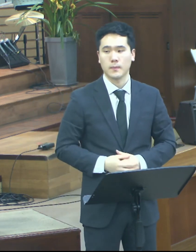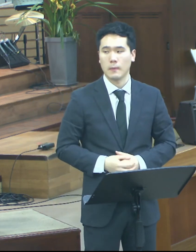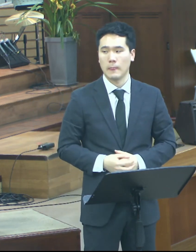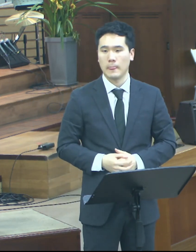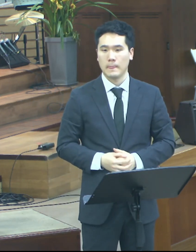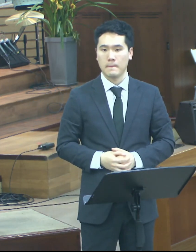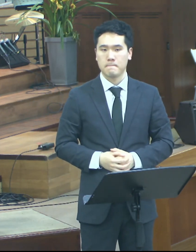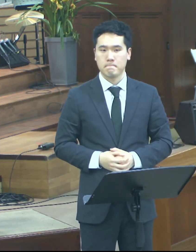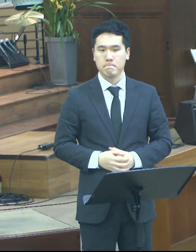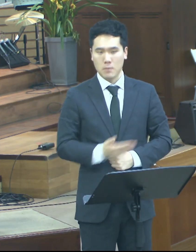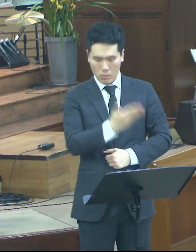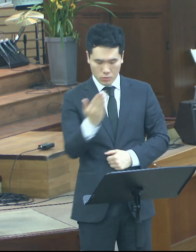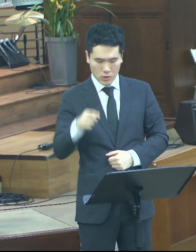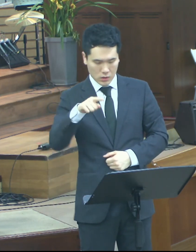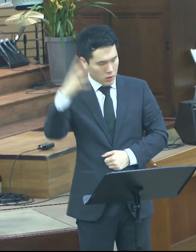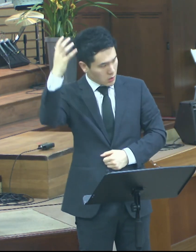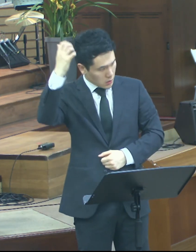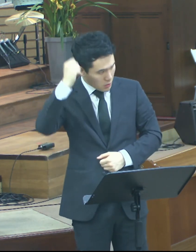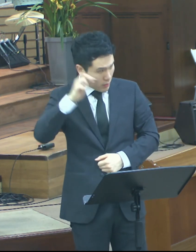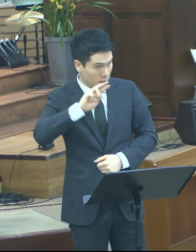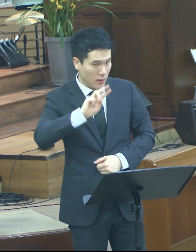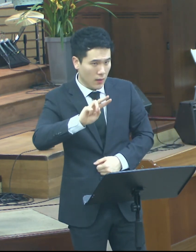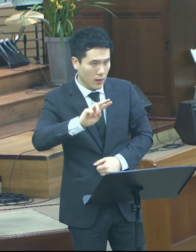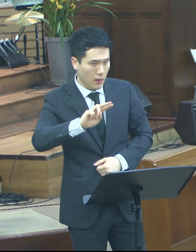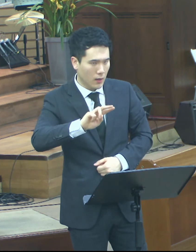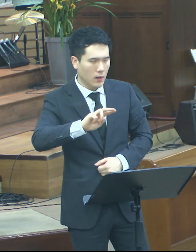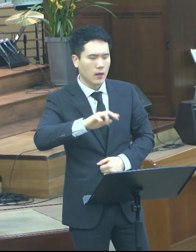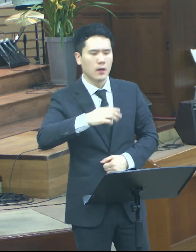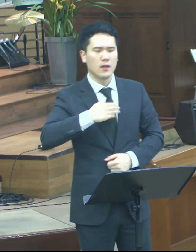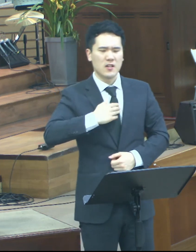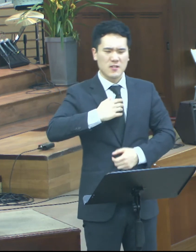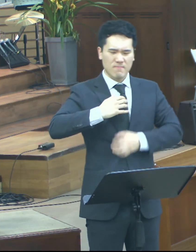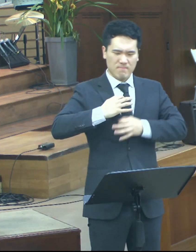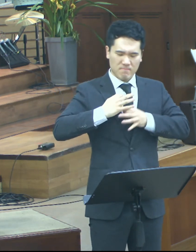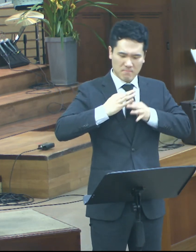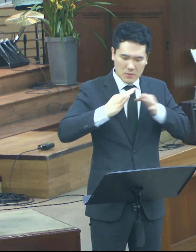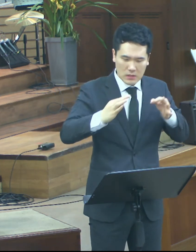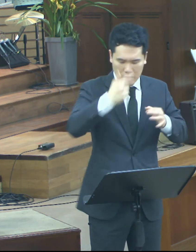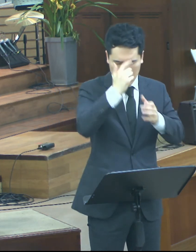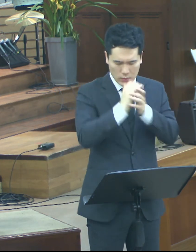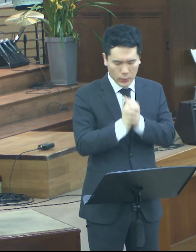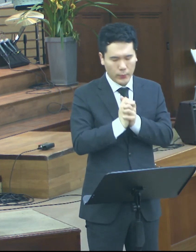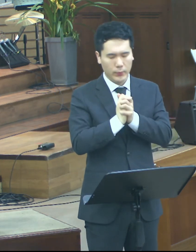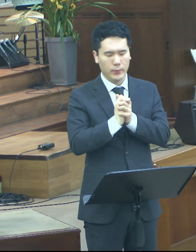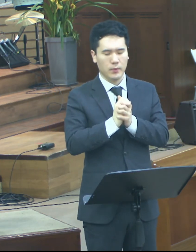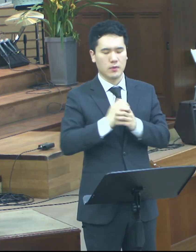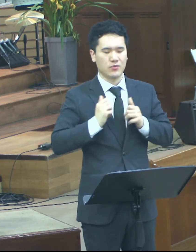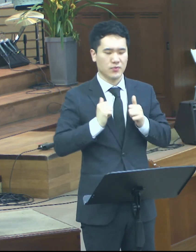그런 기억이 있어야 기도를 좀 대차게 할 수 있고 강하게 할 수 있는 거죠.